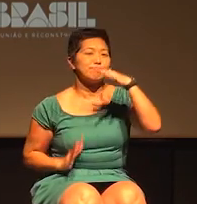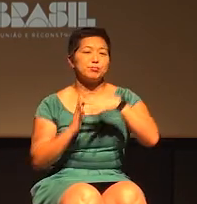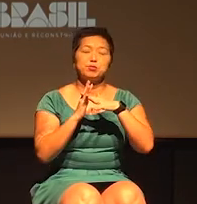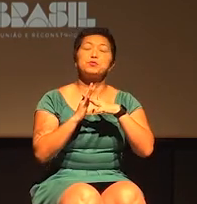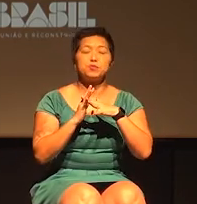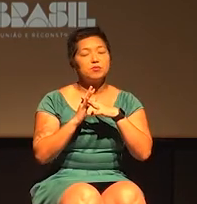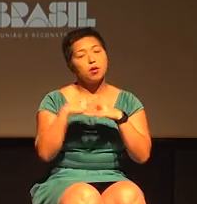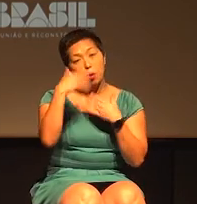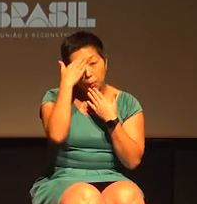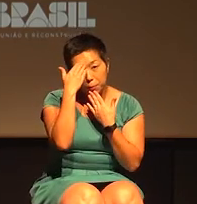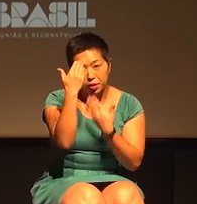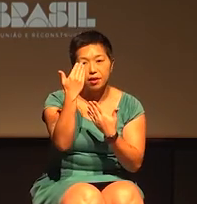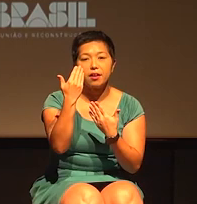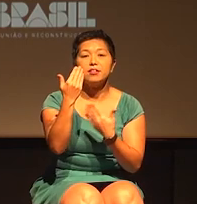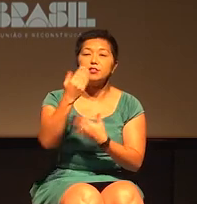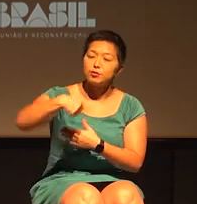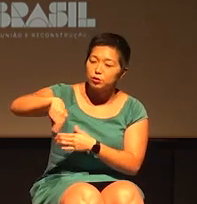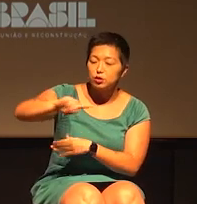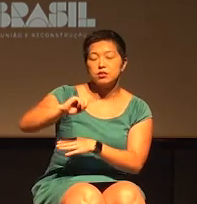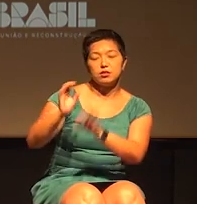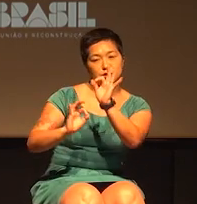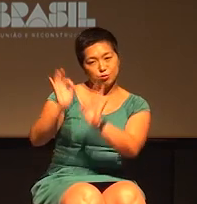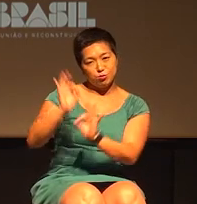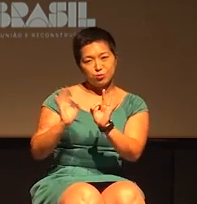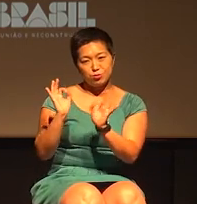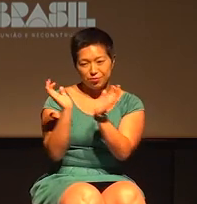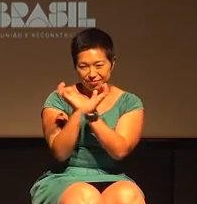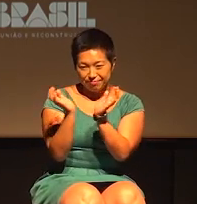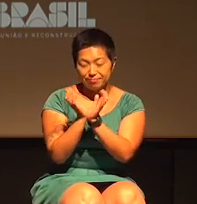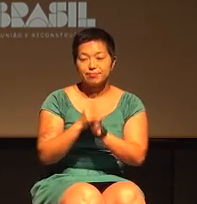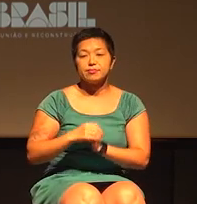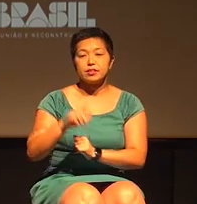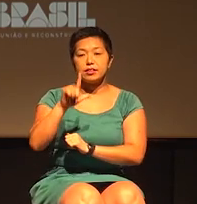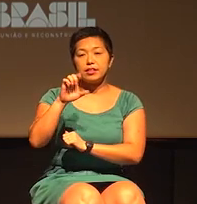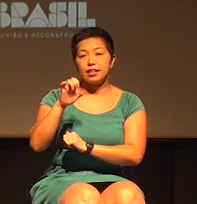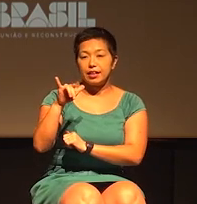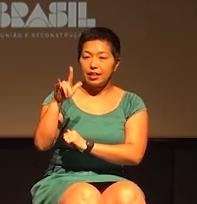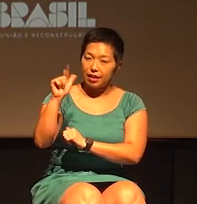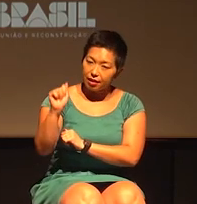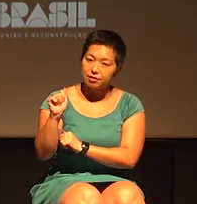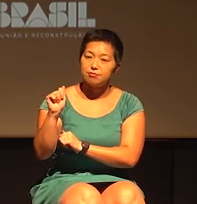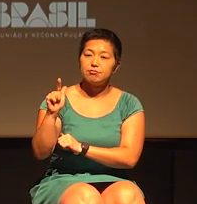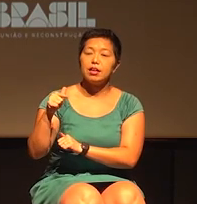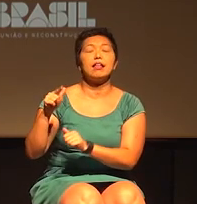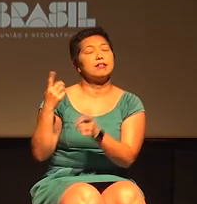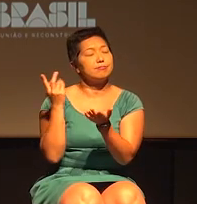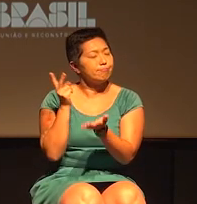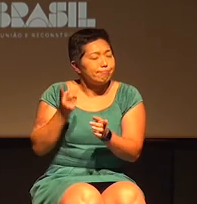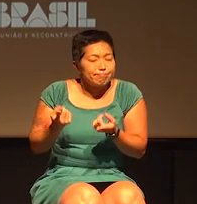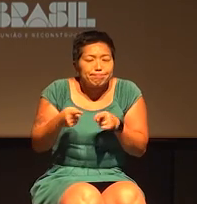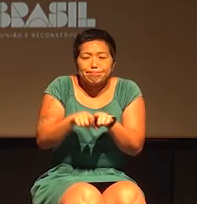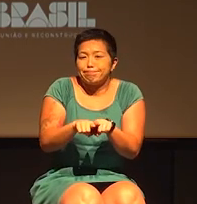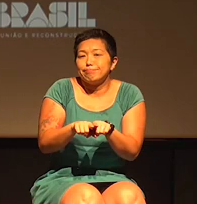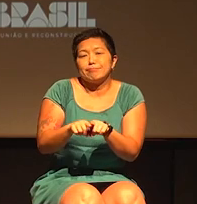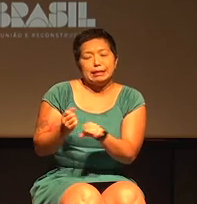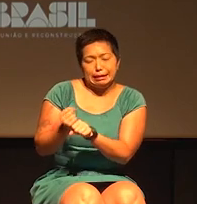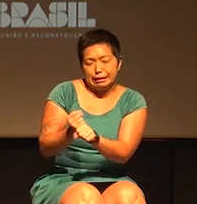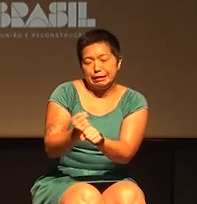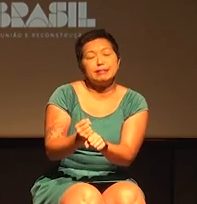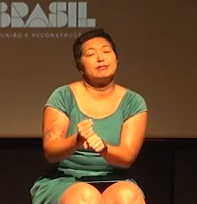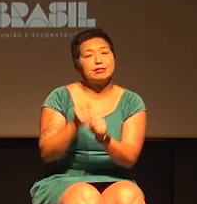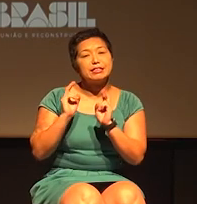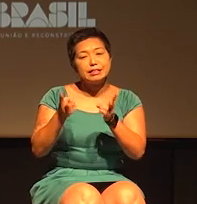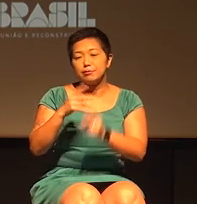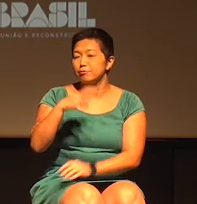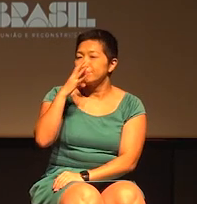agradecer muito eh vocês que estão na organização eh Leila Nossa companheira de sempre a gente já faz muitas coisas junto eu